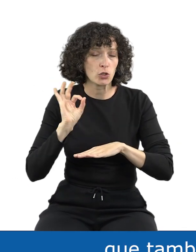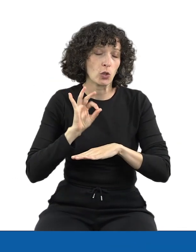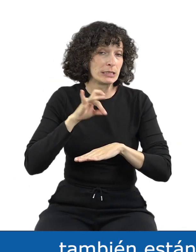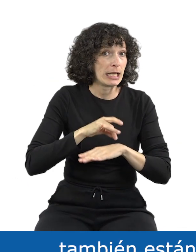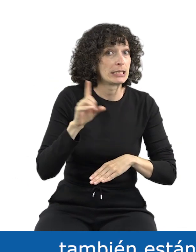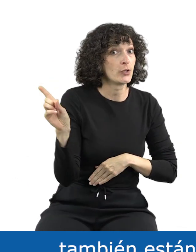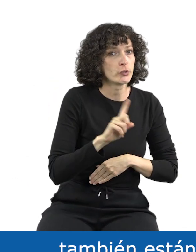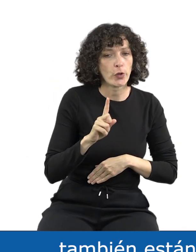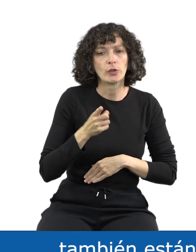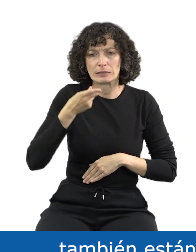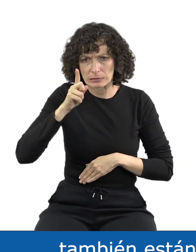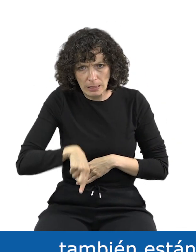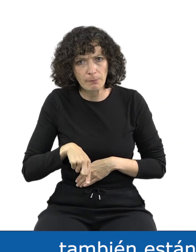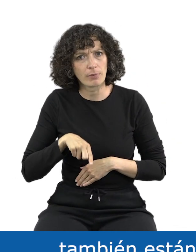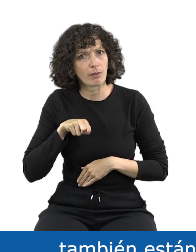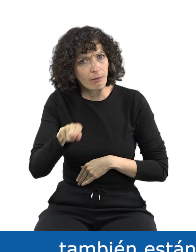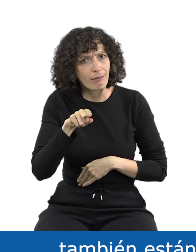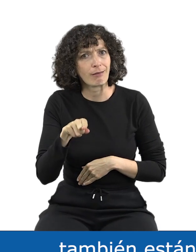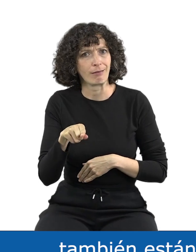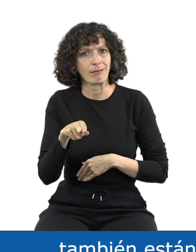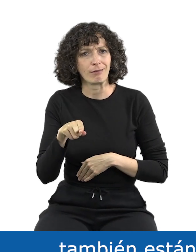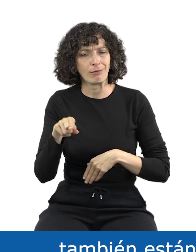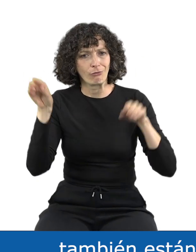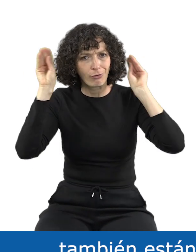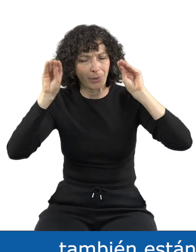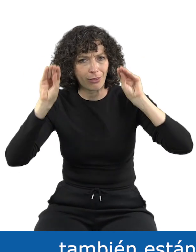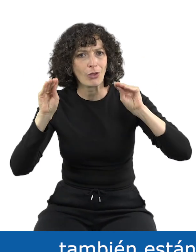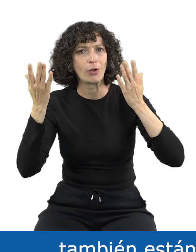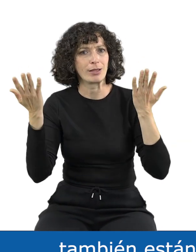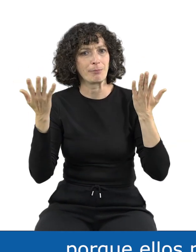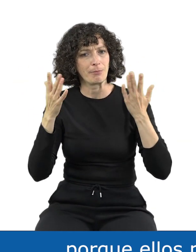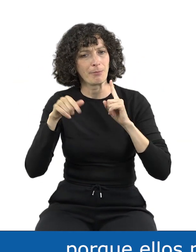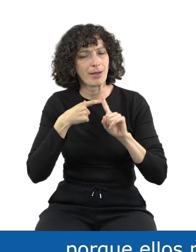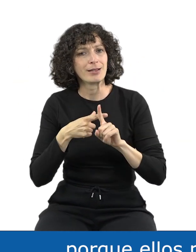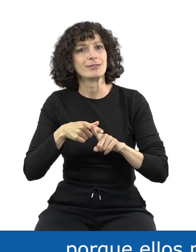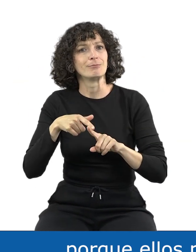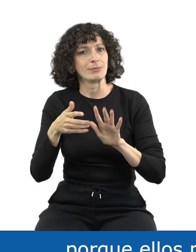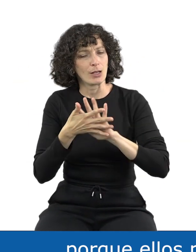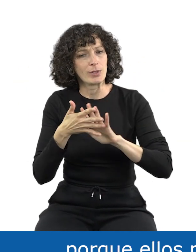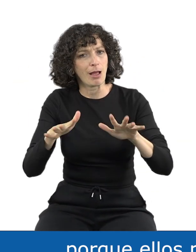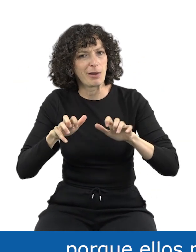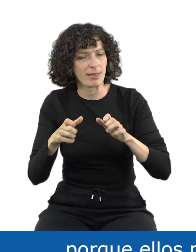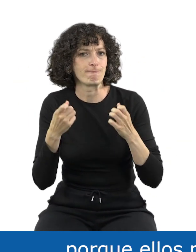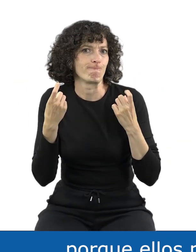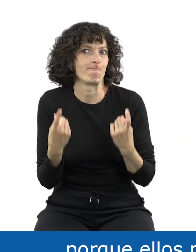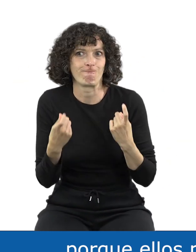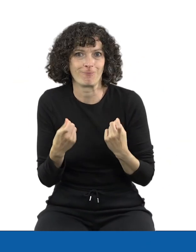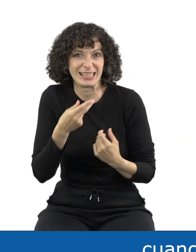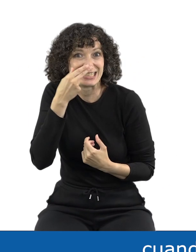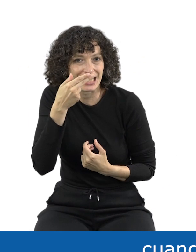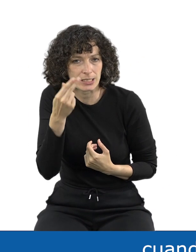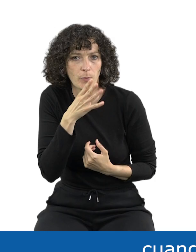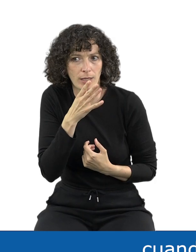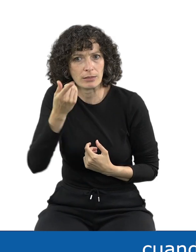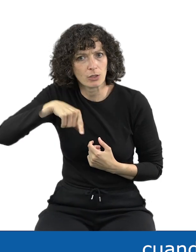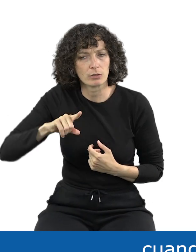sanitarios pues también están interesados en formarse y en aprender lengua de signos, ¿no? Porque ellos mismos ven la necesidad también muchas veces cuando